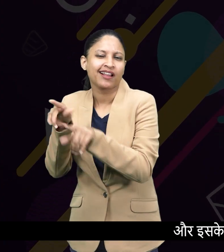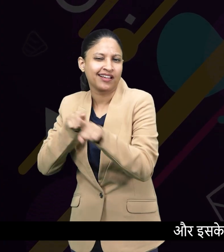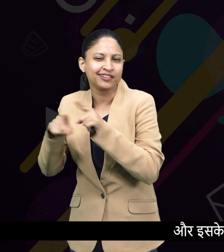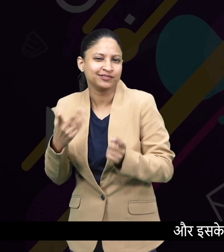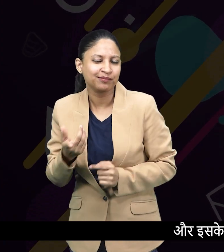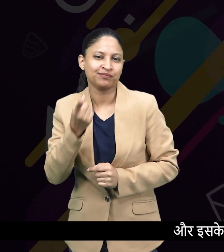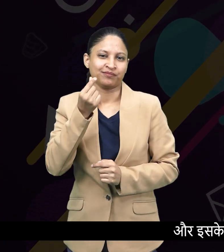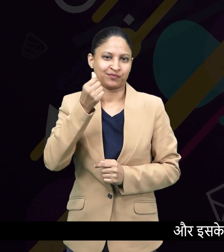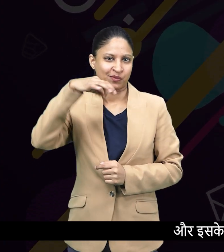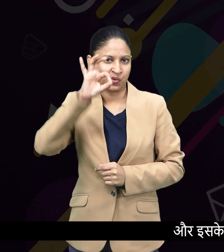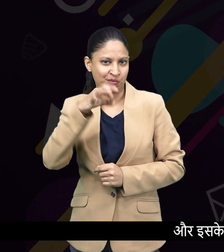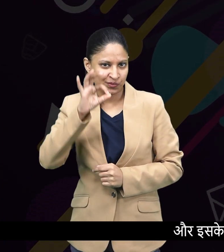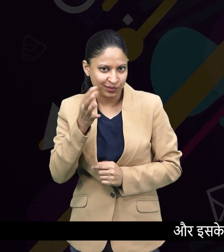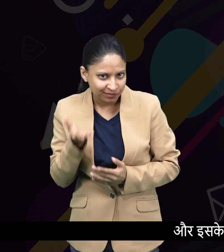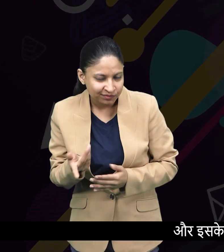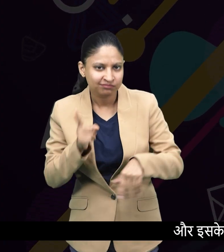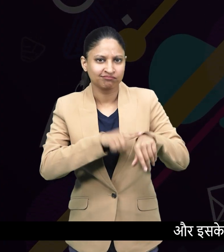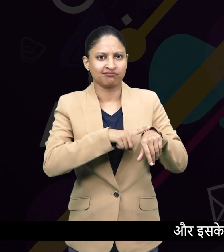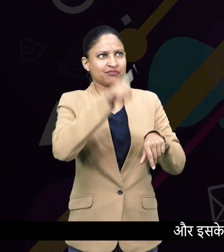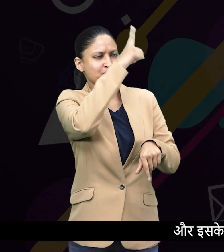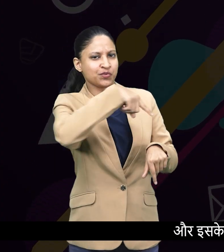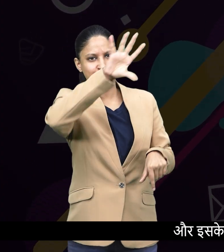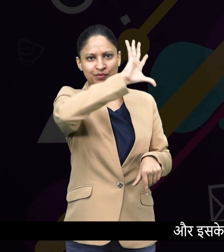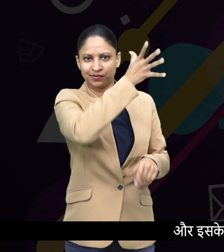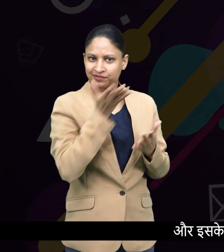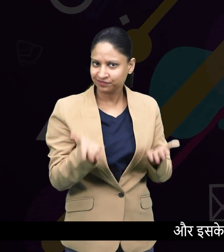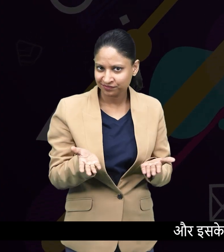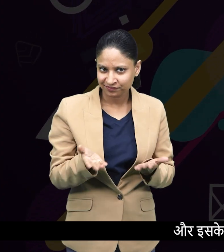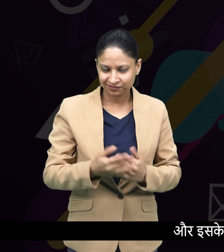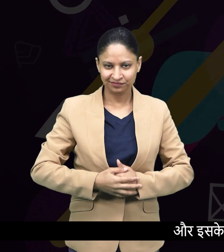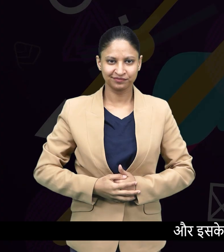और इसके उदाहरण सिक्का और घड़ी है।